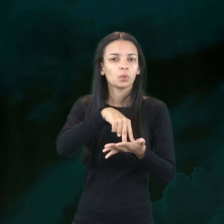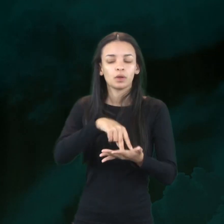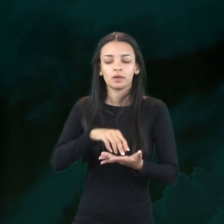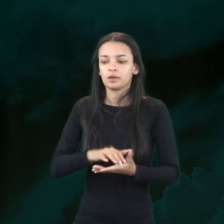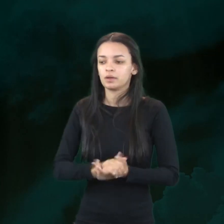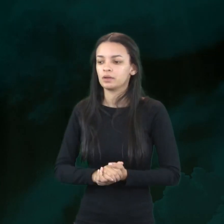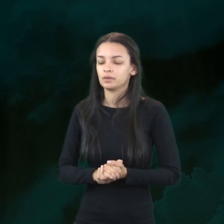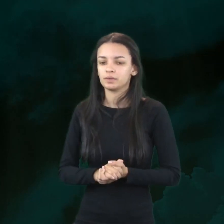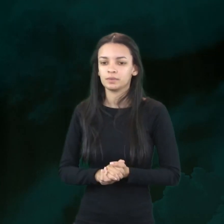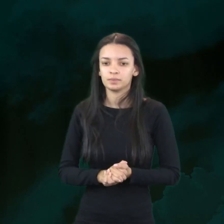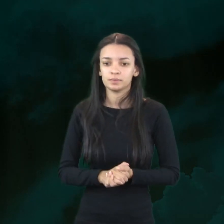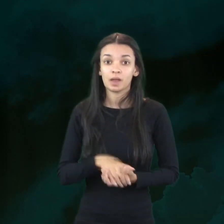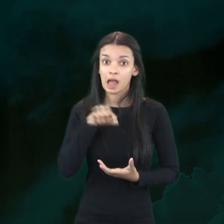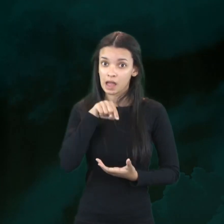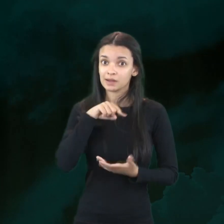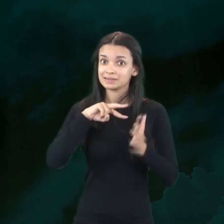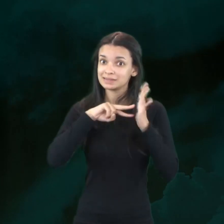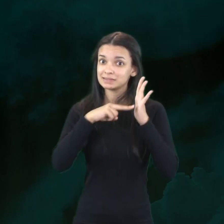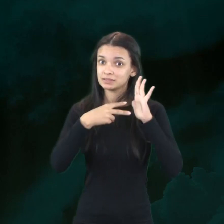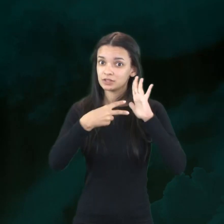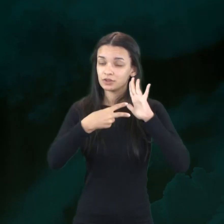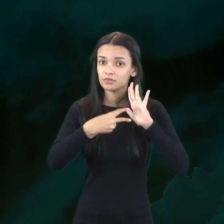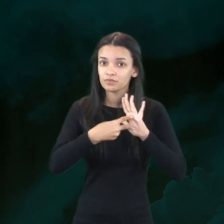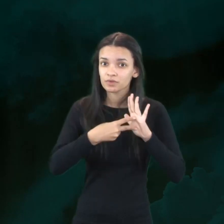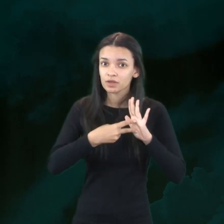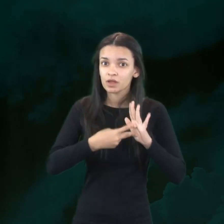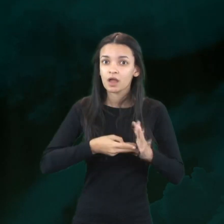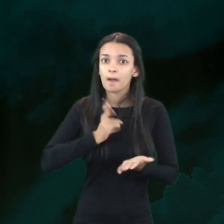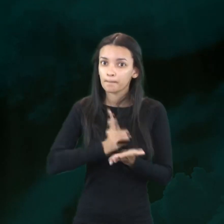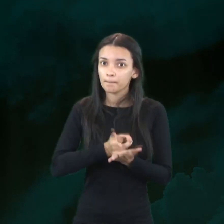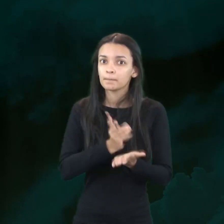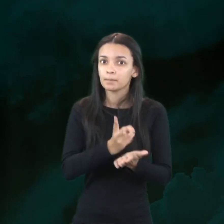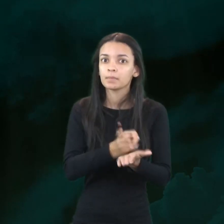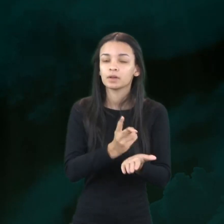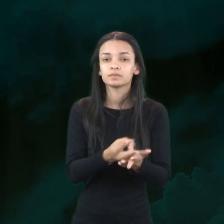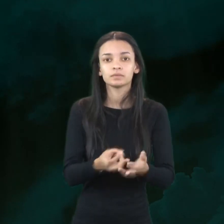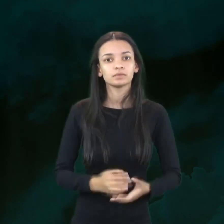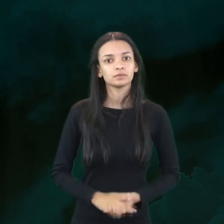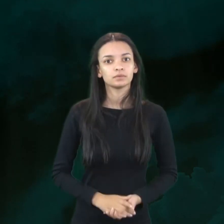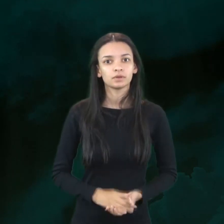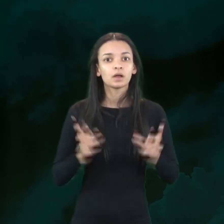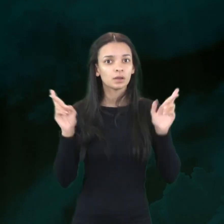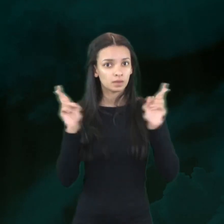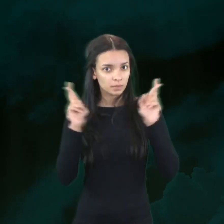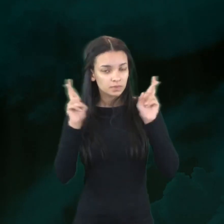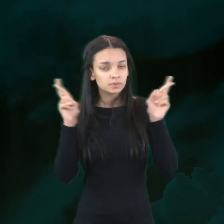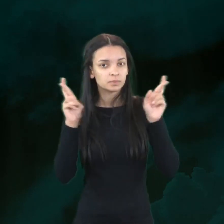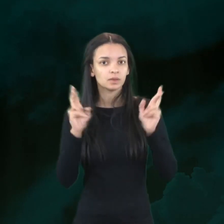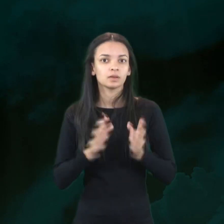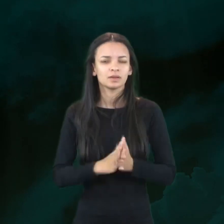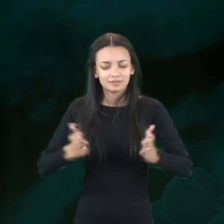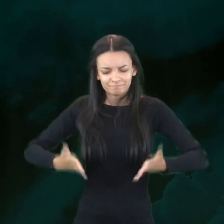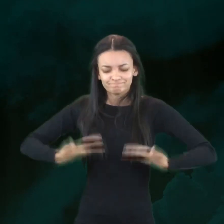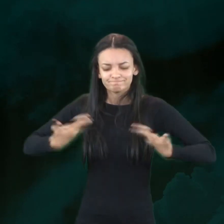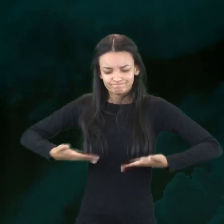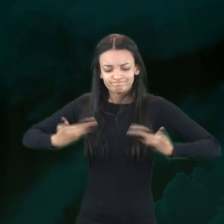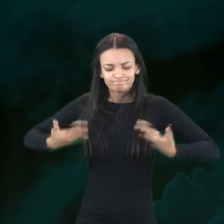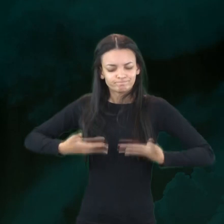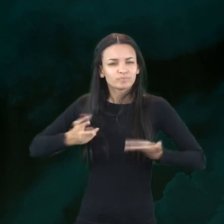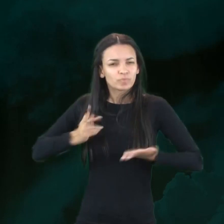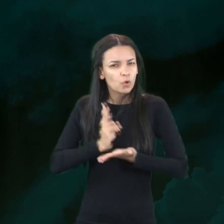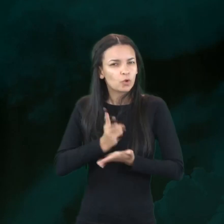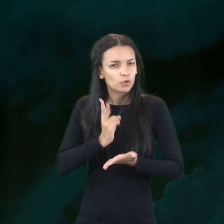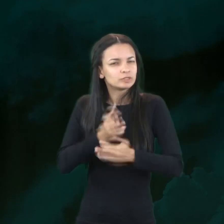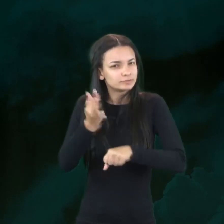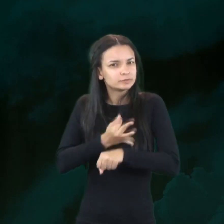está a perseverança da esperança, é que nos dá motivação para perseverar